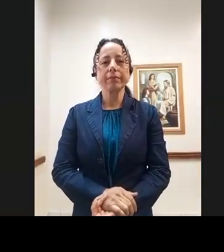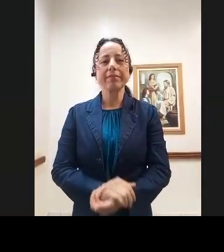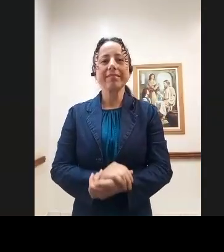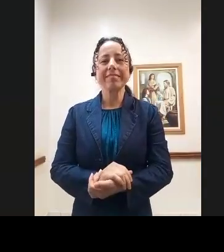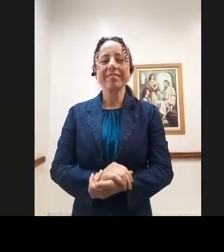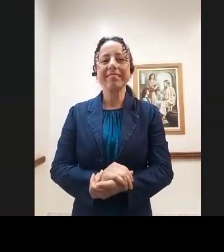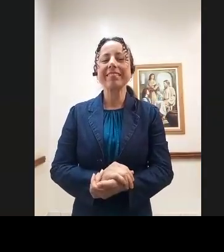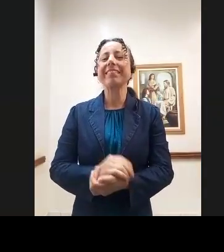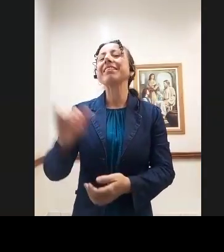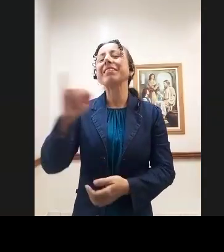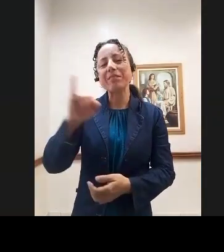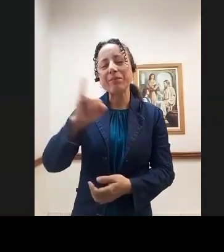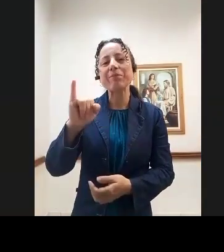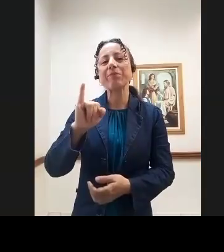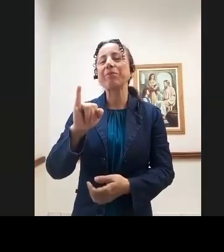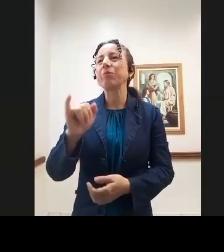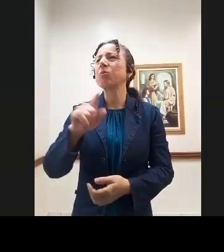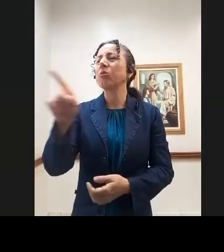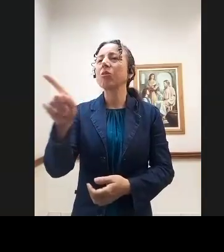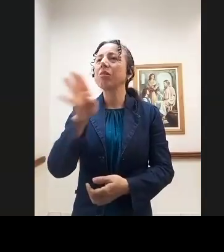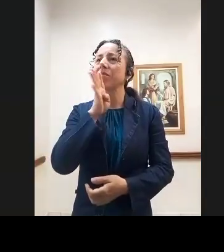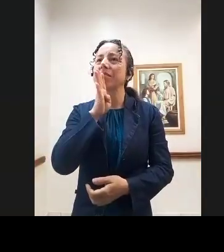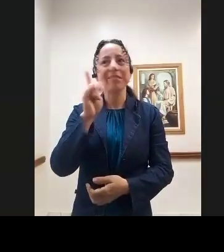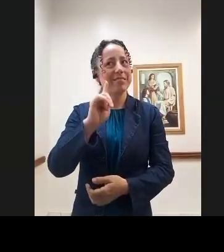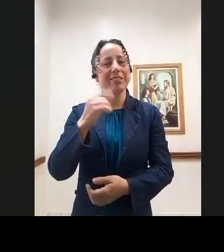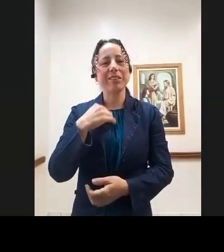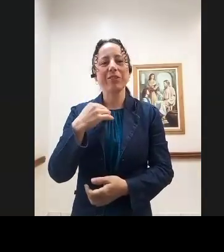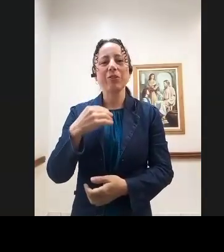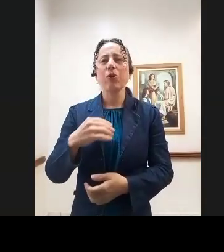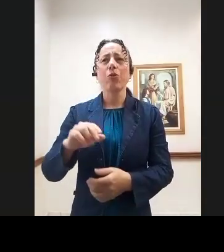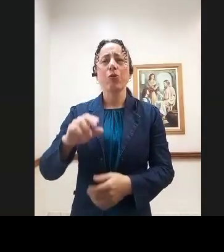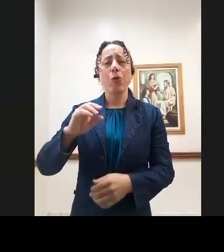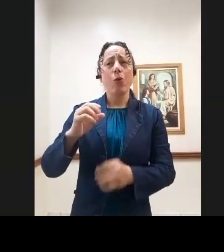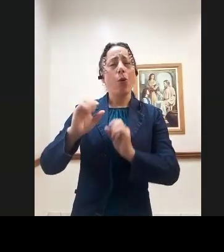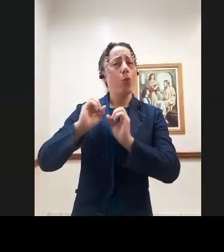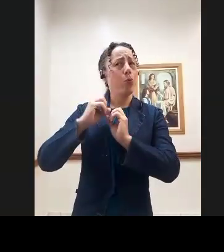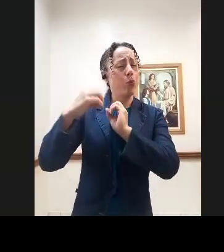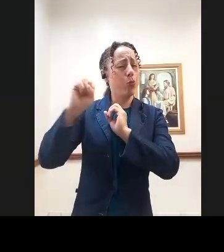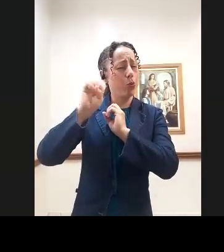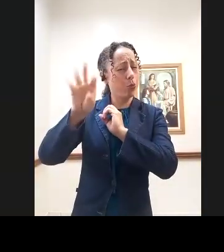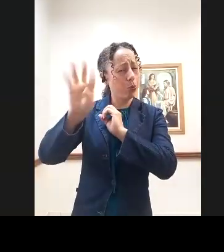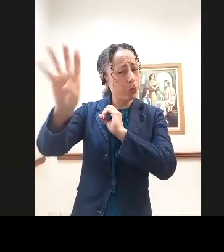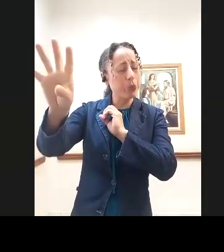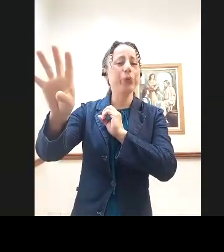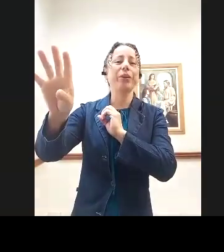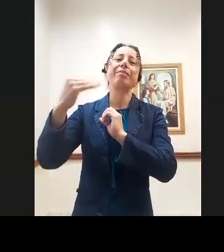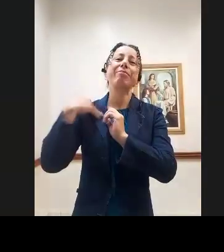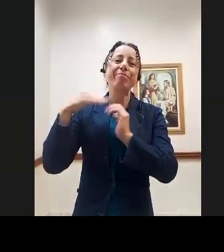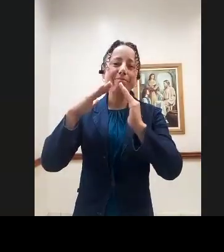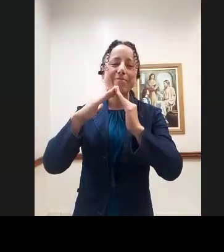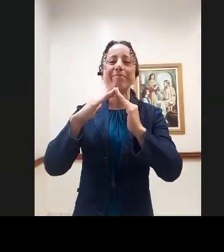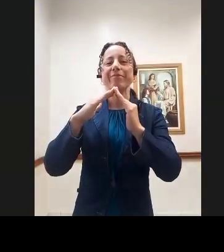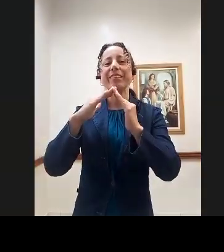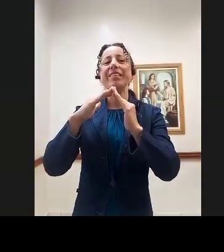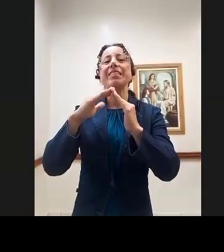Bem, irmãos, os irmãos não me conhecem. Eu estou um tanto longe de casa. Eu sou de Sergipe. Sou da ala Eduardo Gomes, que fica na